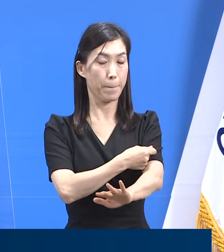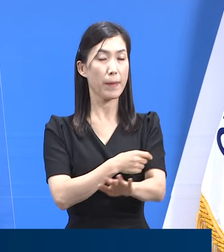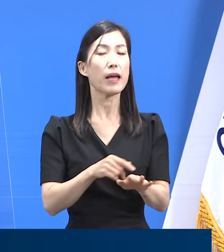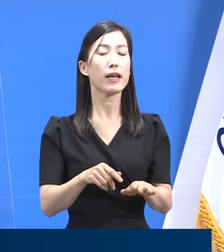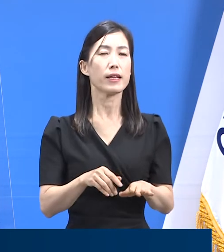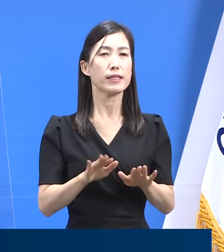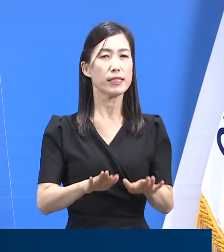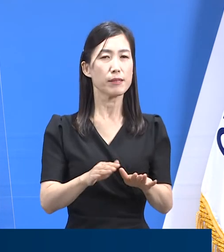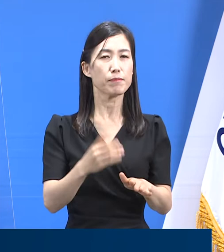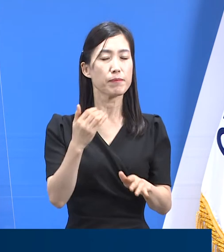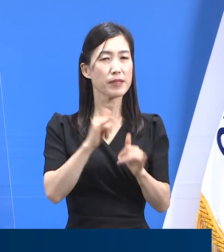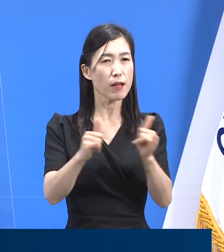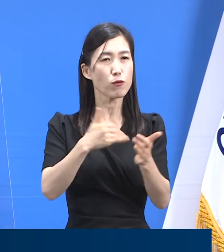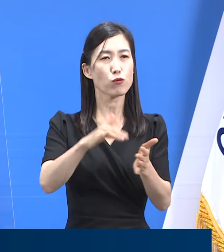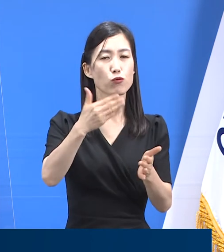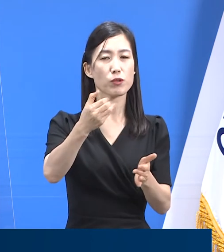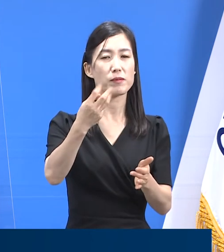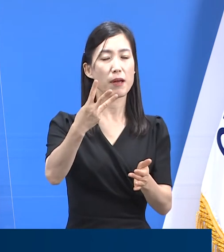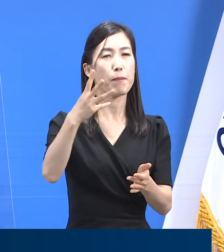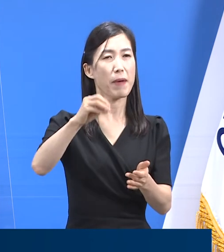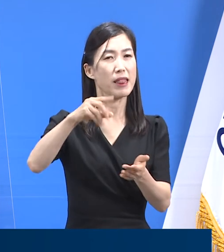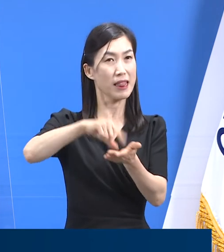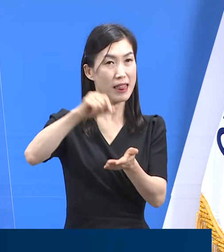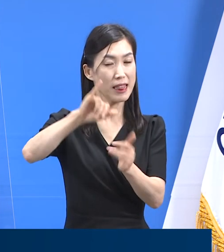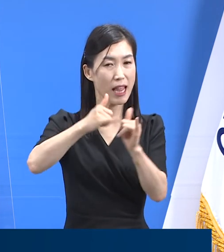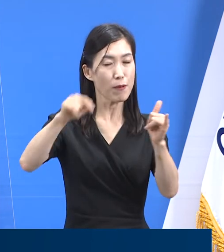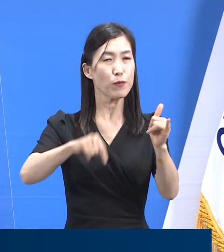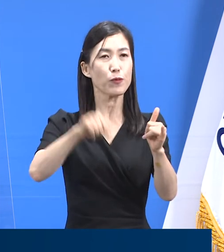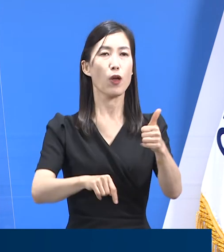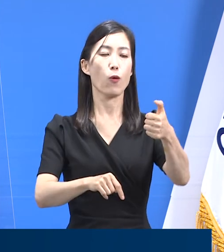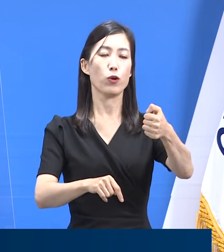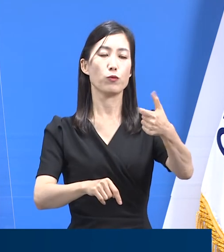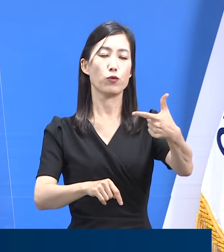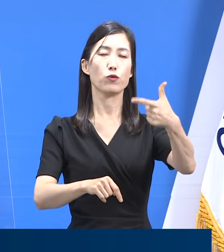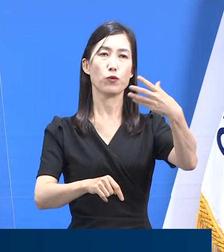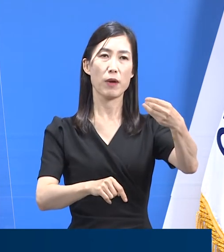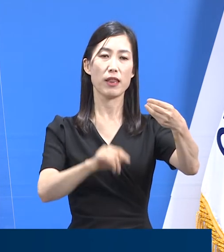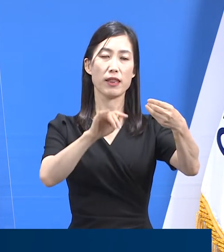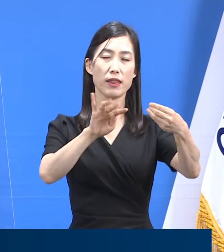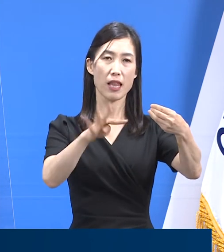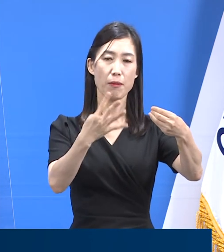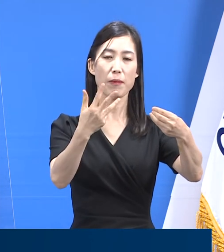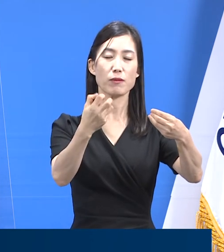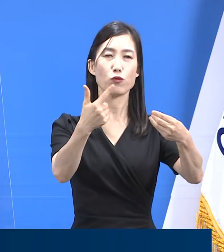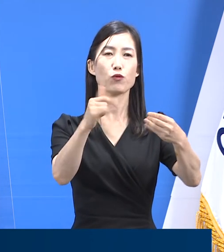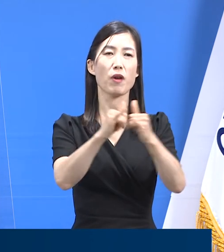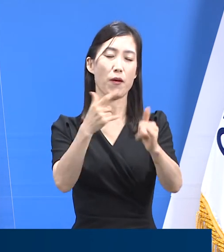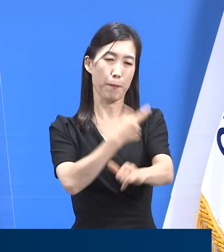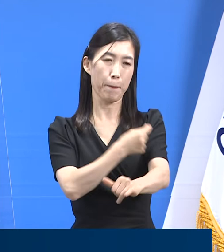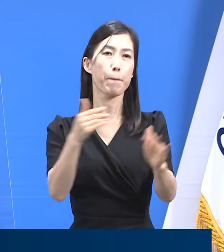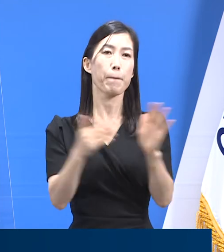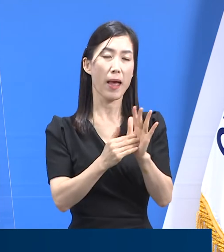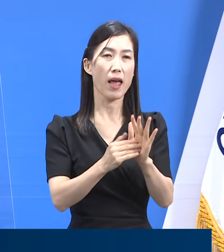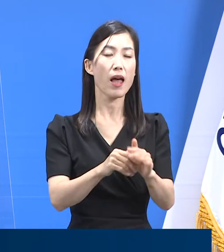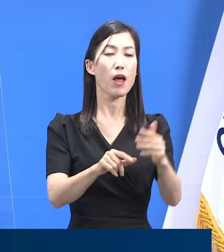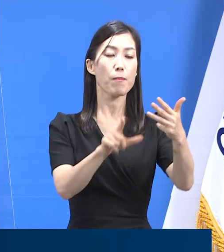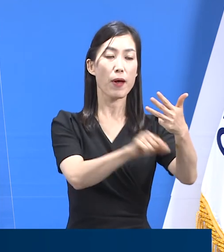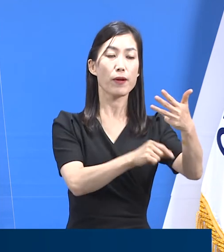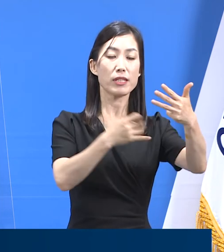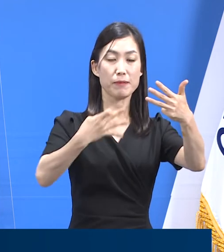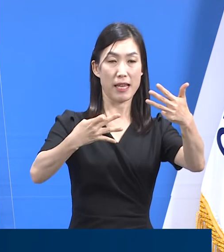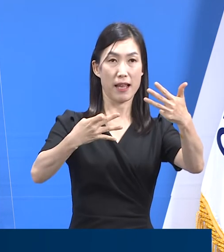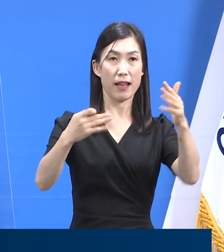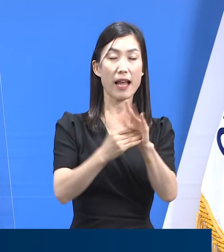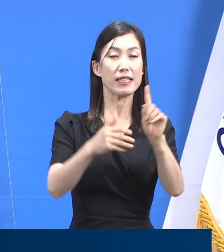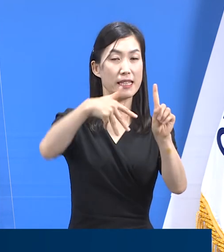대상자 93만 4,286명 중 56만 482명이 접종하였으며 8월 14일까지